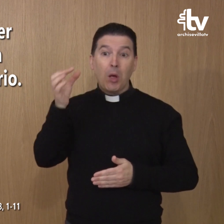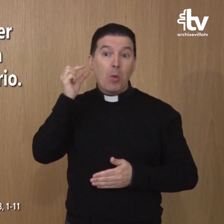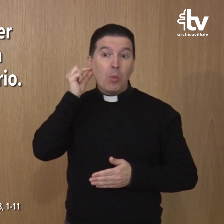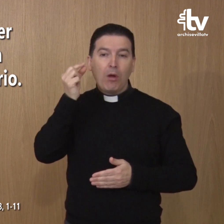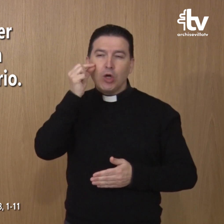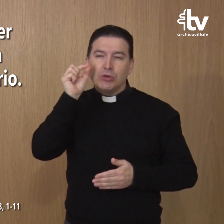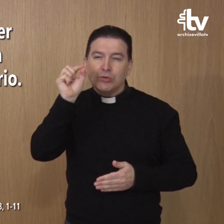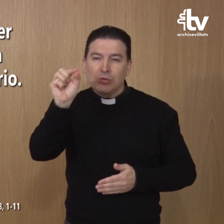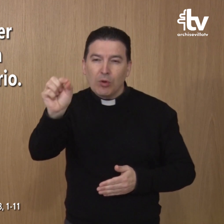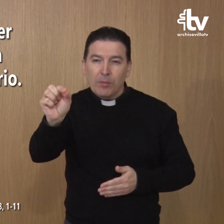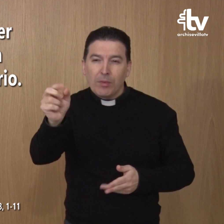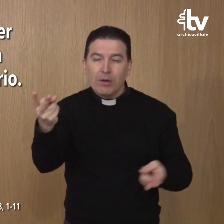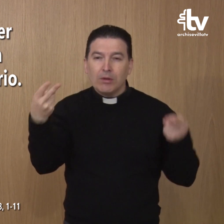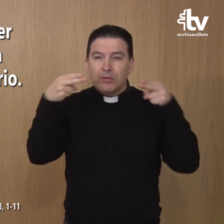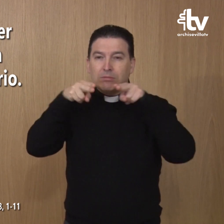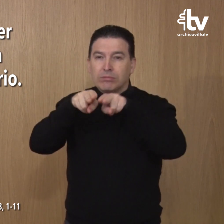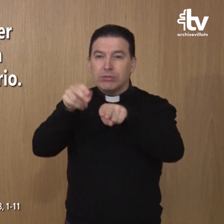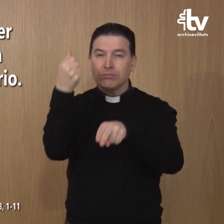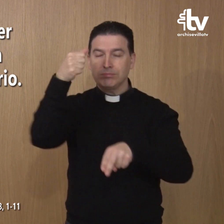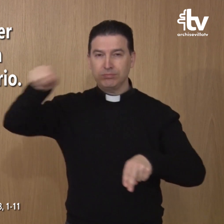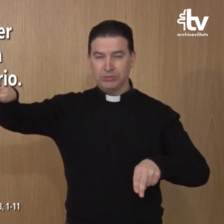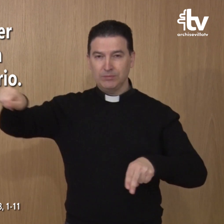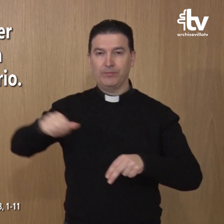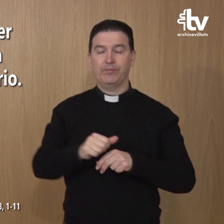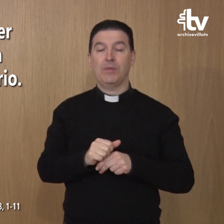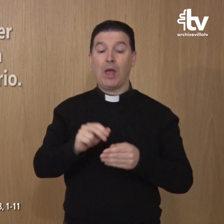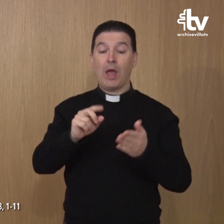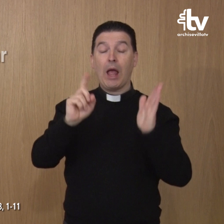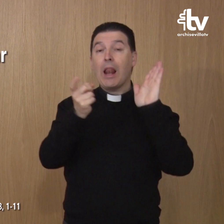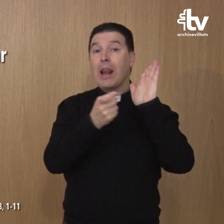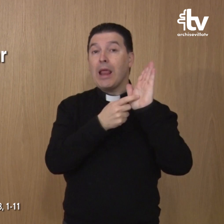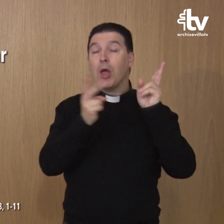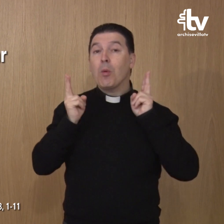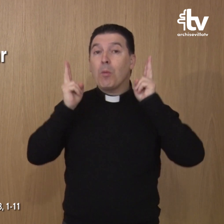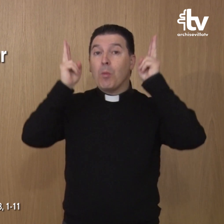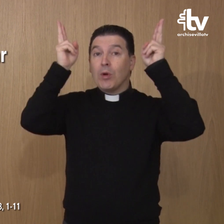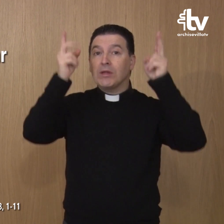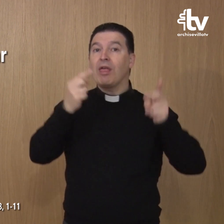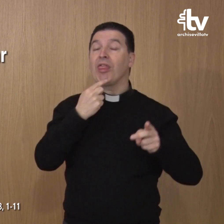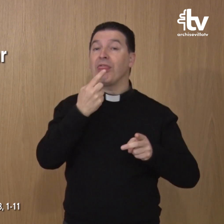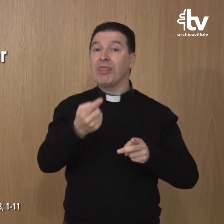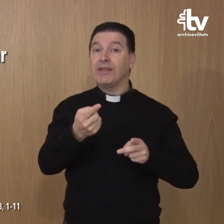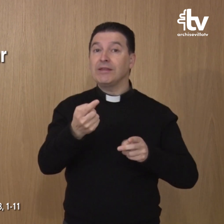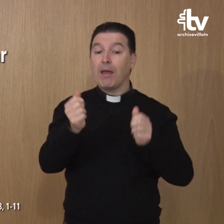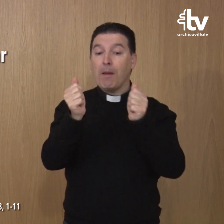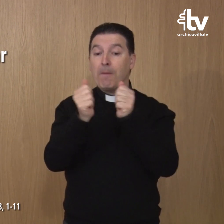esta mujer ha sido sorprendida en flagrante adulterio. La ley de Moisés nos manda a pedrear a las